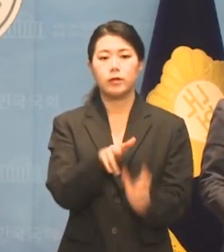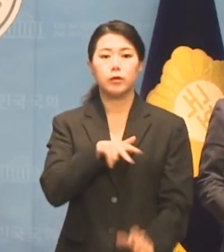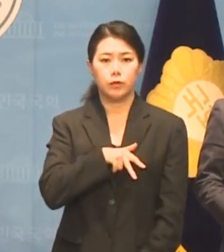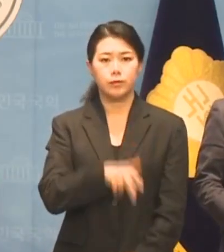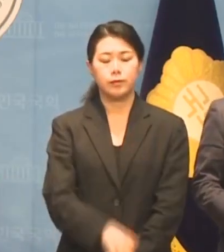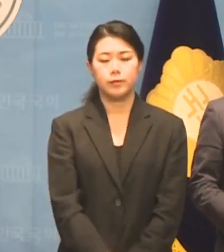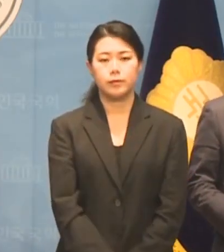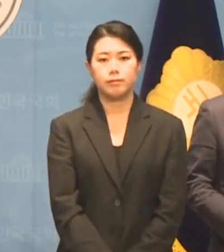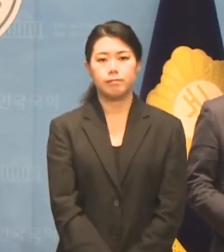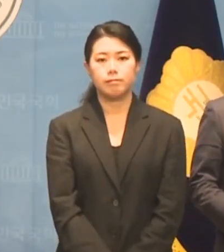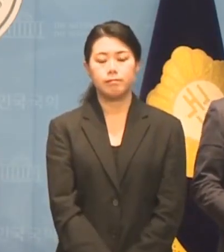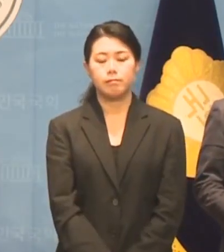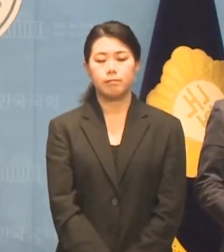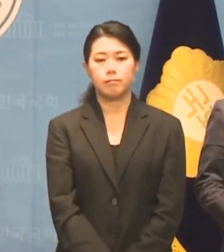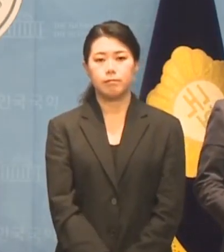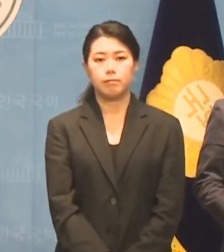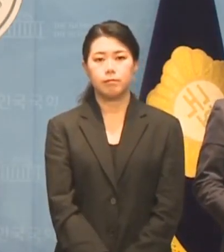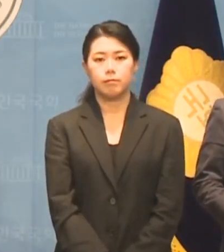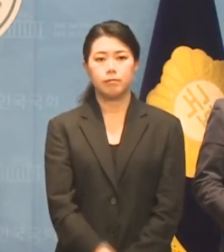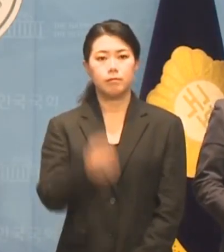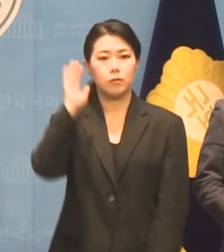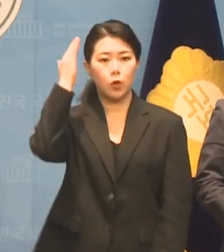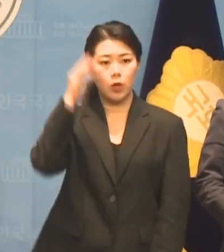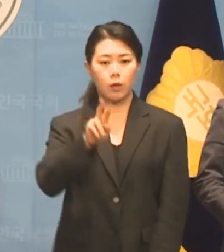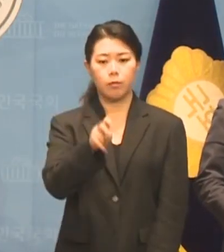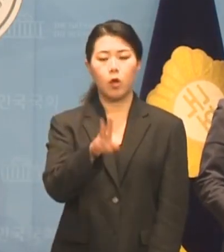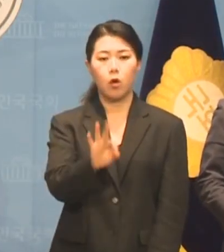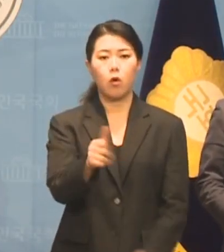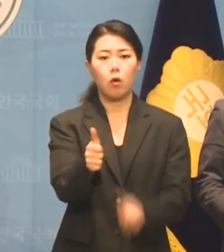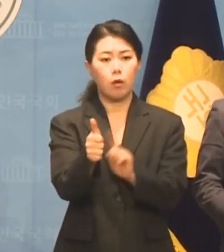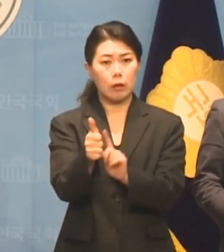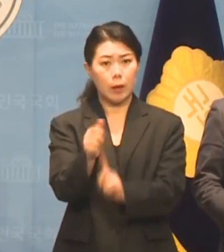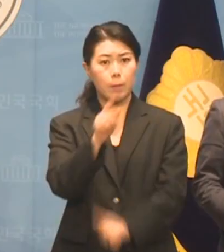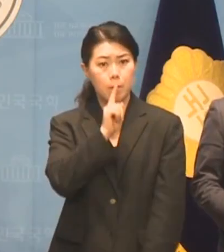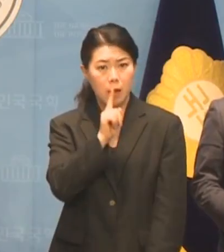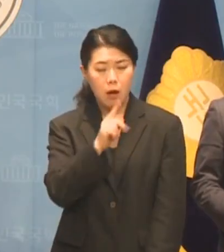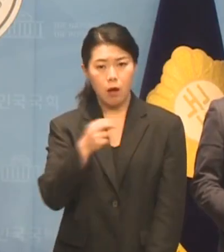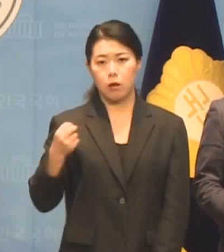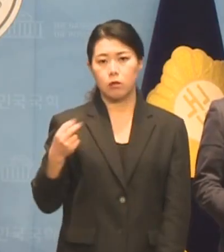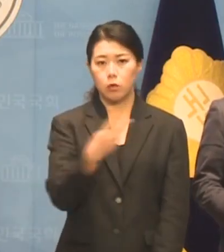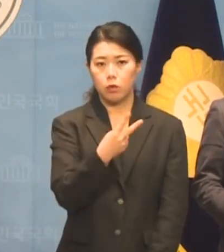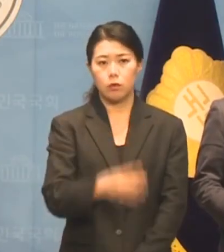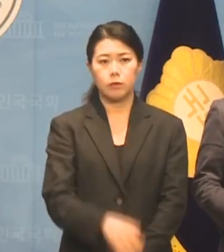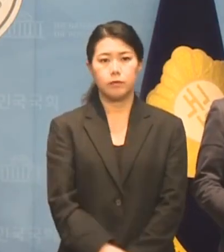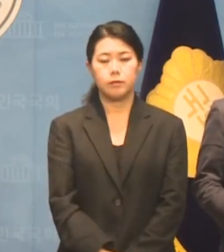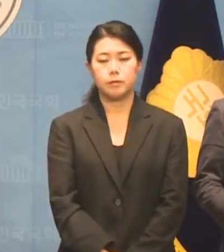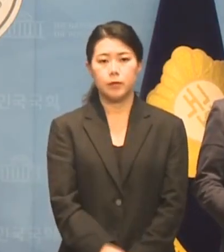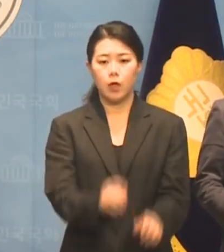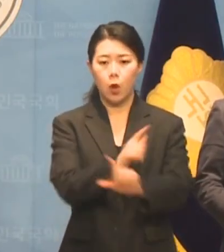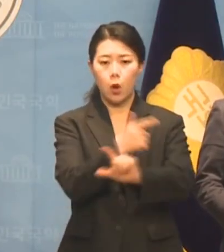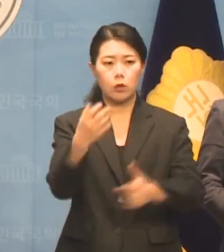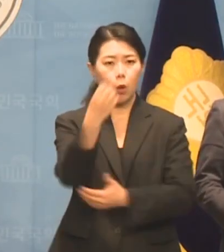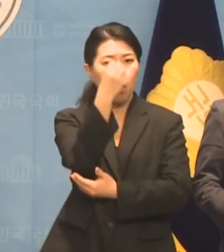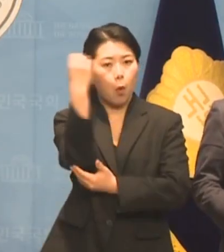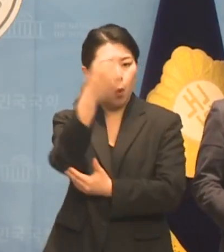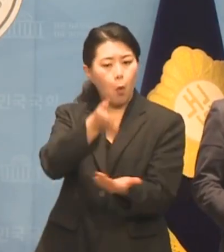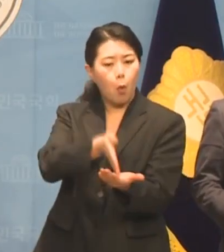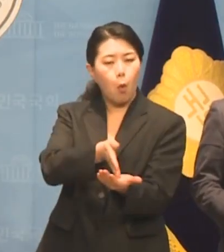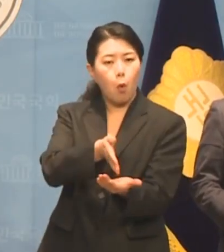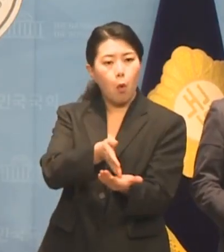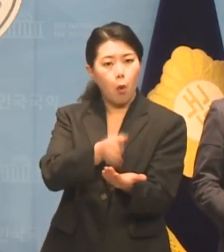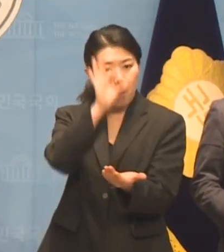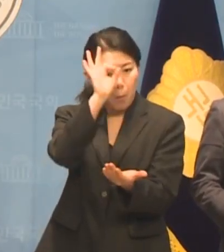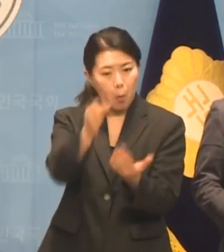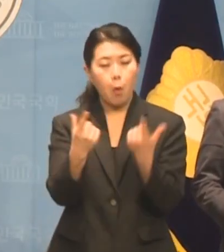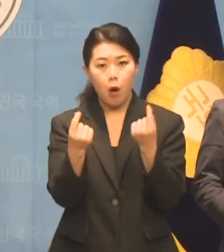의원들입니다. 최근 명태균의 주장과 그리고 또 여러 언론에서 보도된 내용,